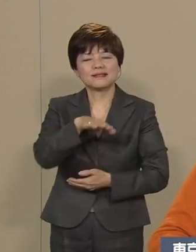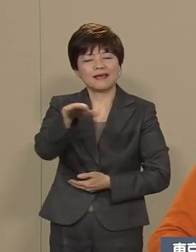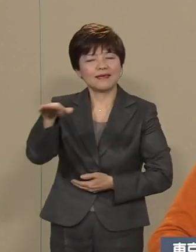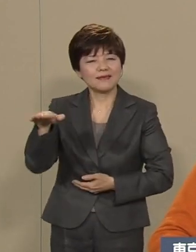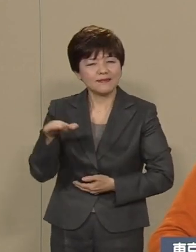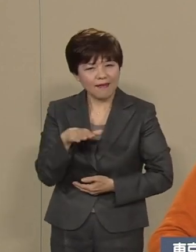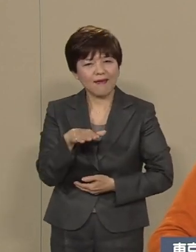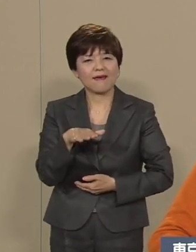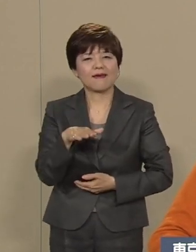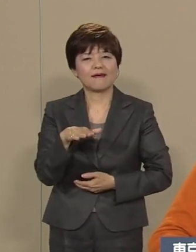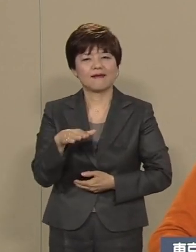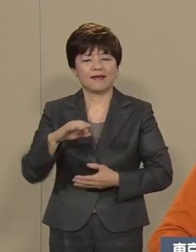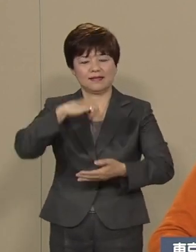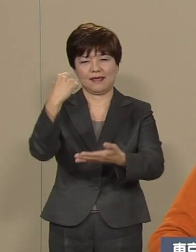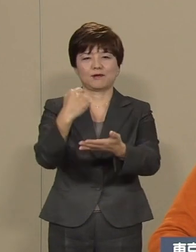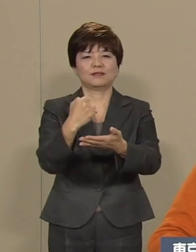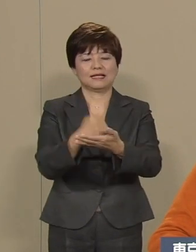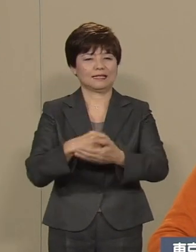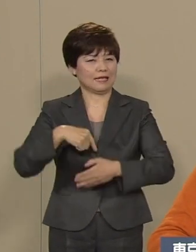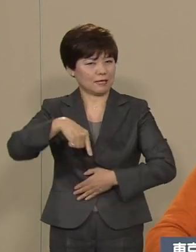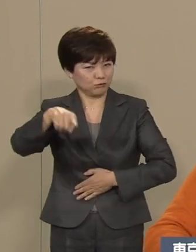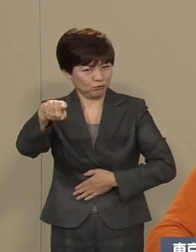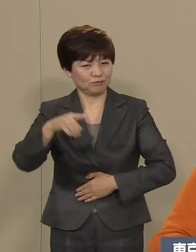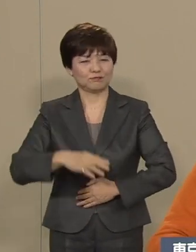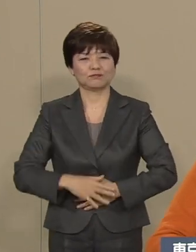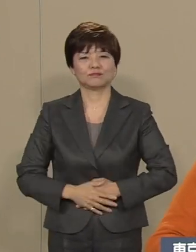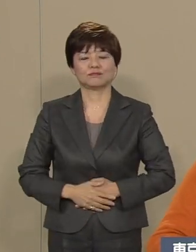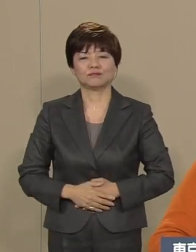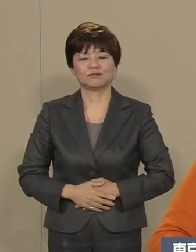制作成功させていく